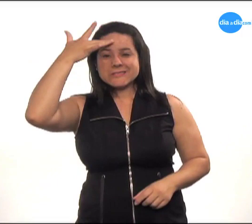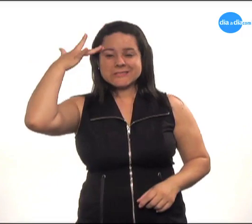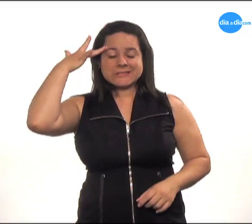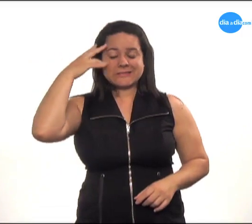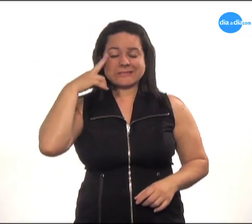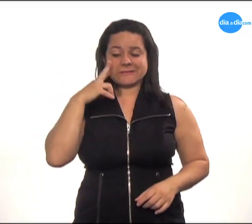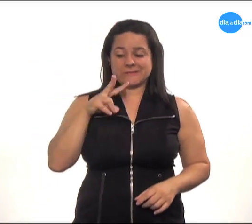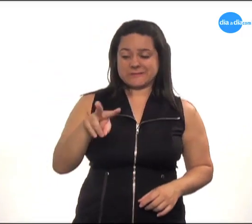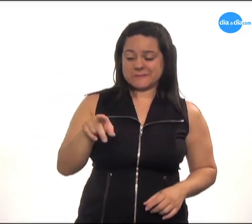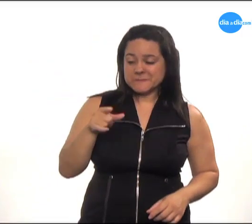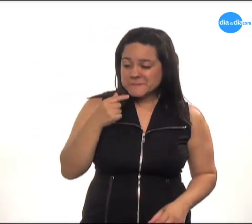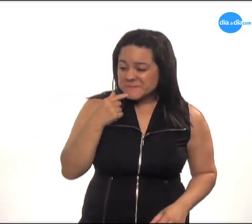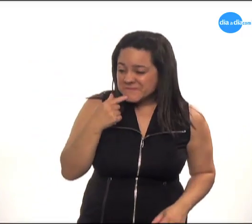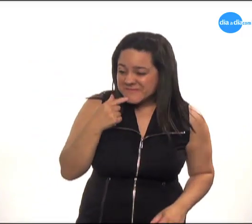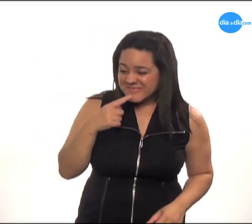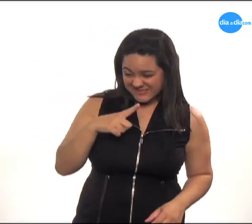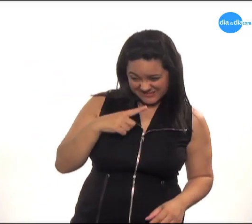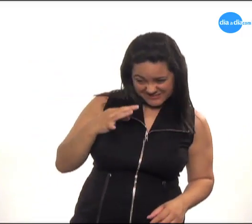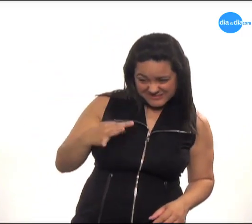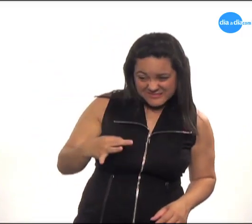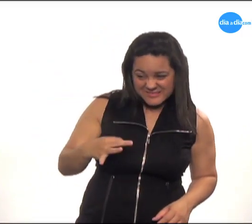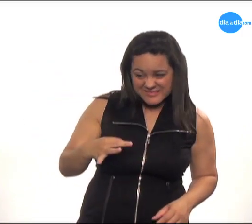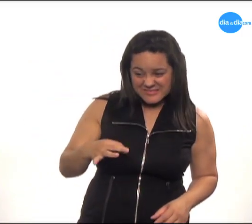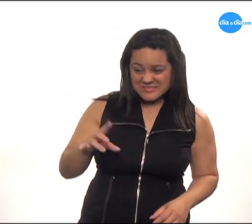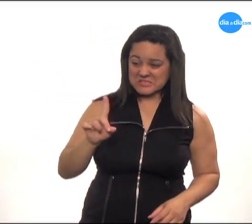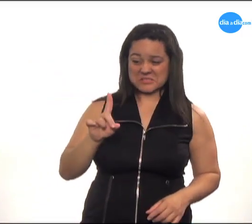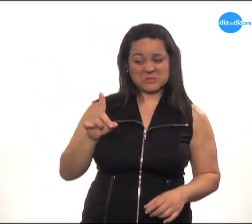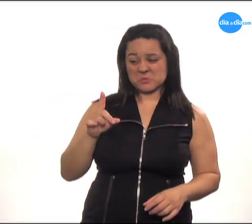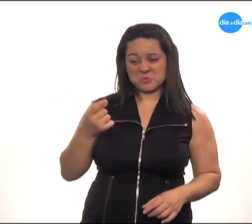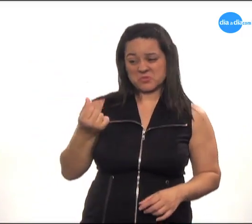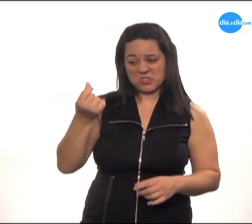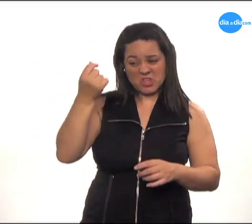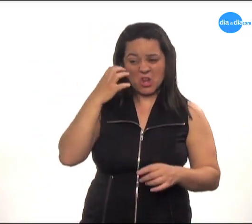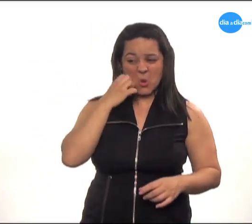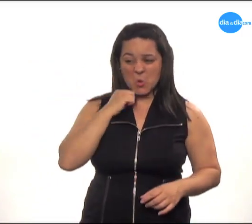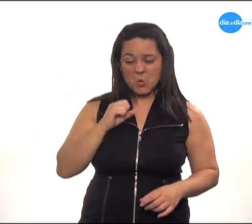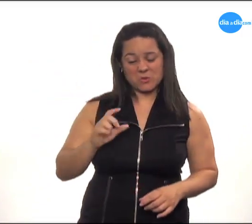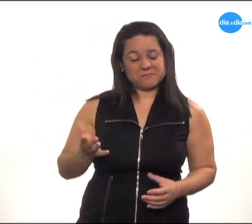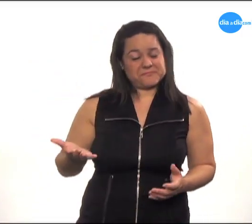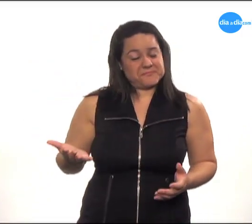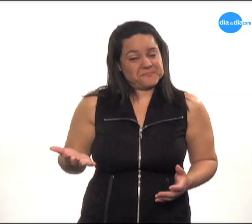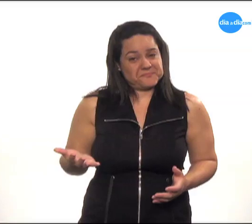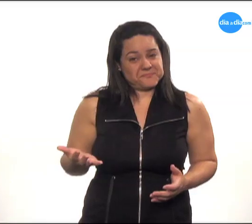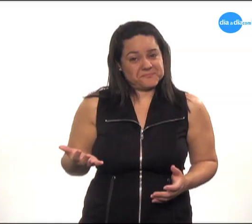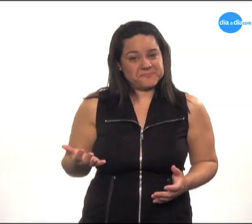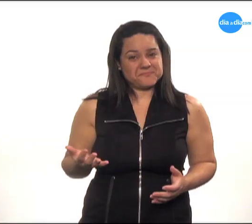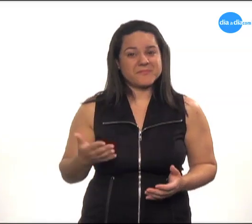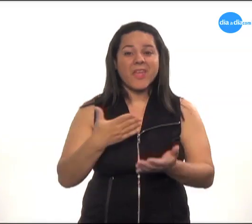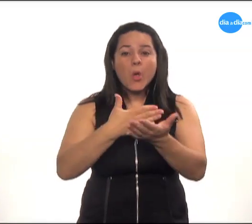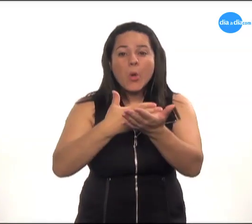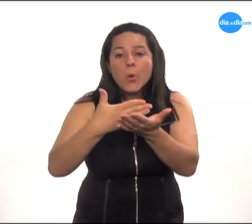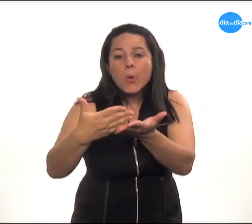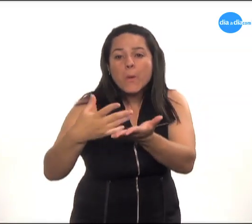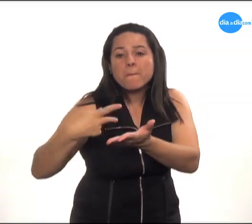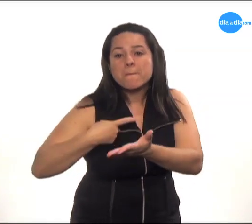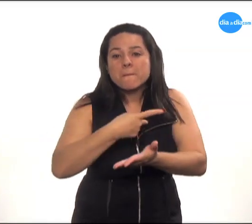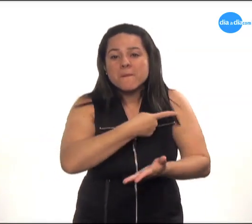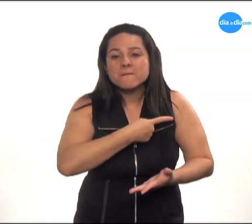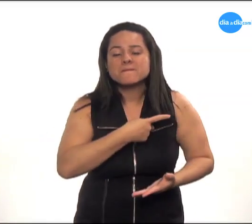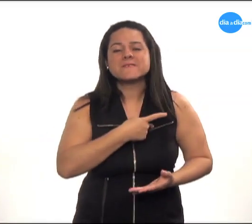pessoas olhavam e diziam assim: ih, tem certeza? Isso não dá dinheiro não. No começo do meu ministério, eu nunca vou me esquecer